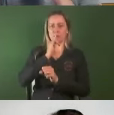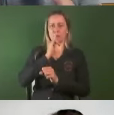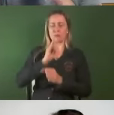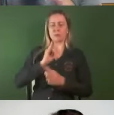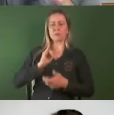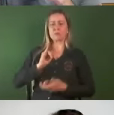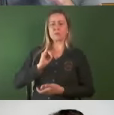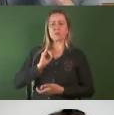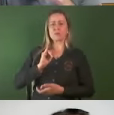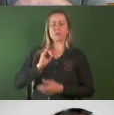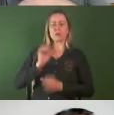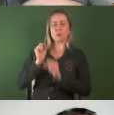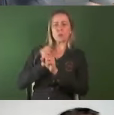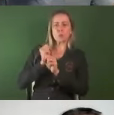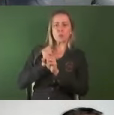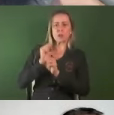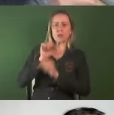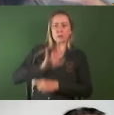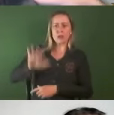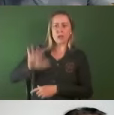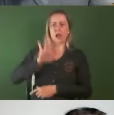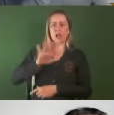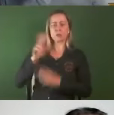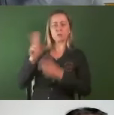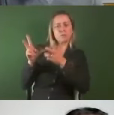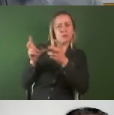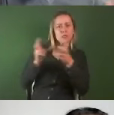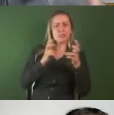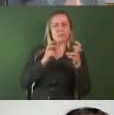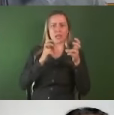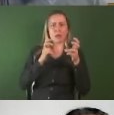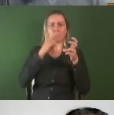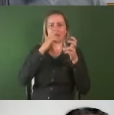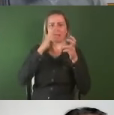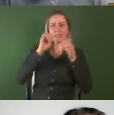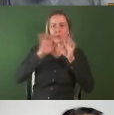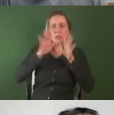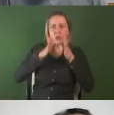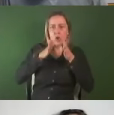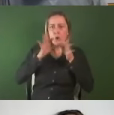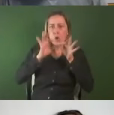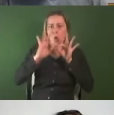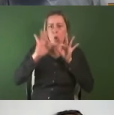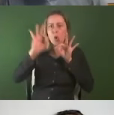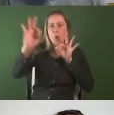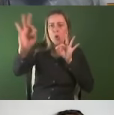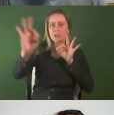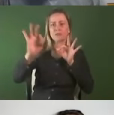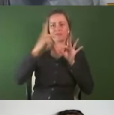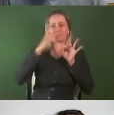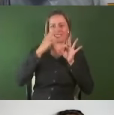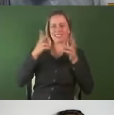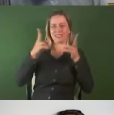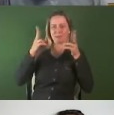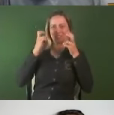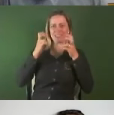de construção de imagens usando perspectivas, esse tipo de coisa aparece no trabalho dele. Mas o que é mais